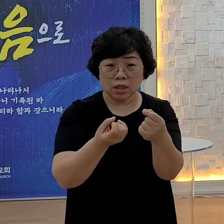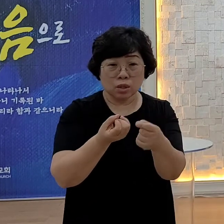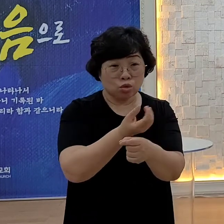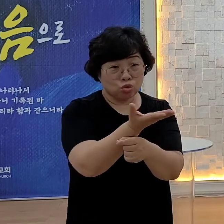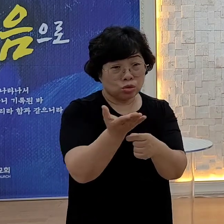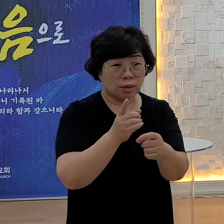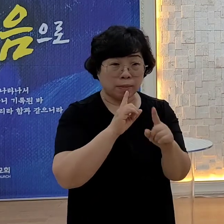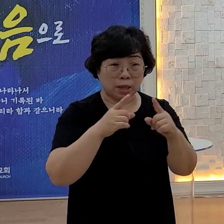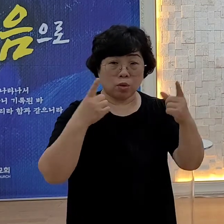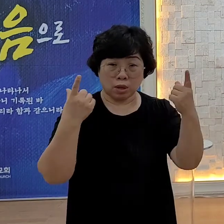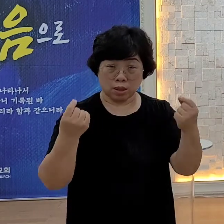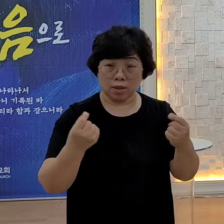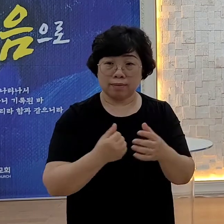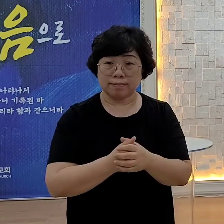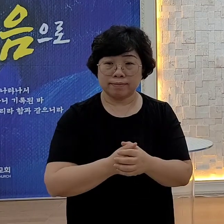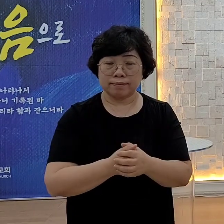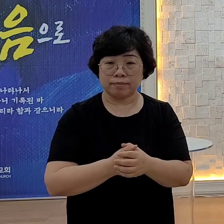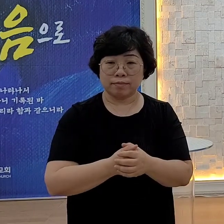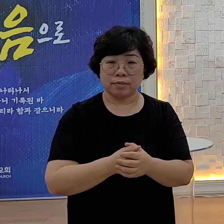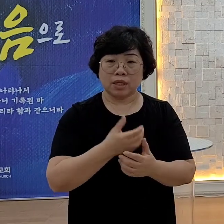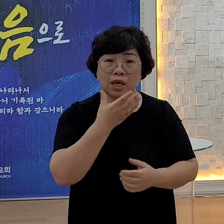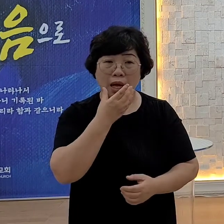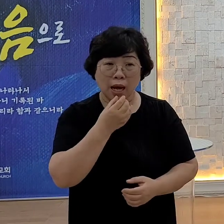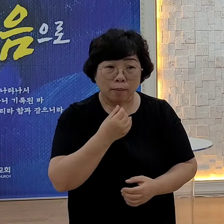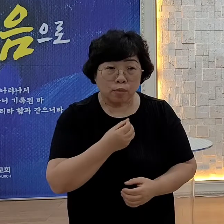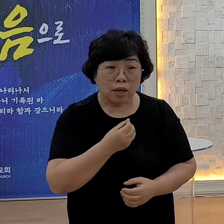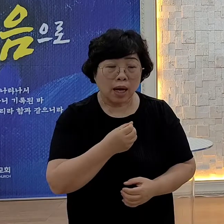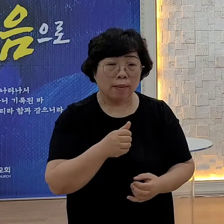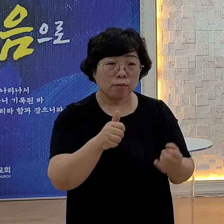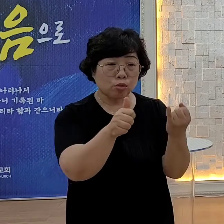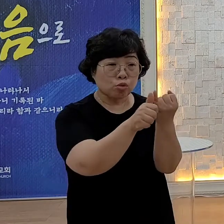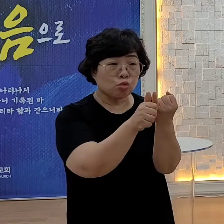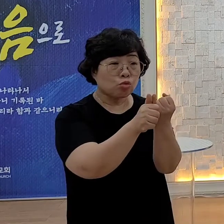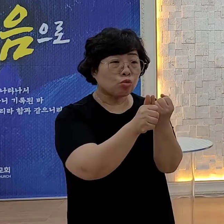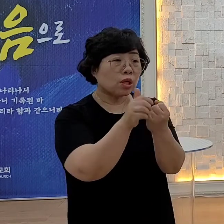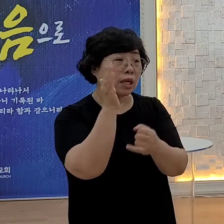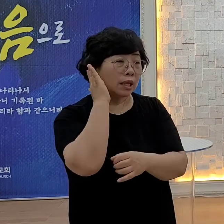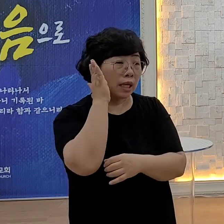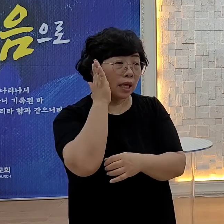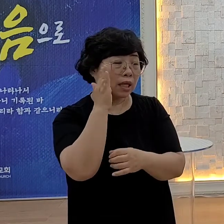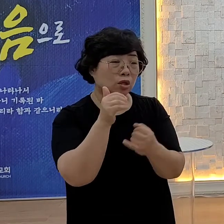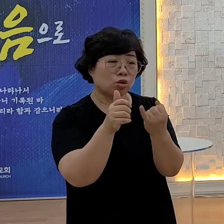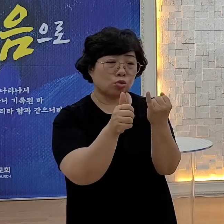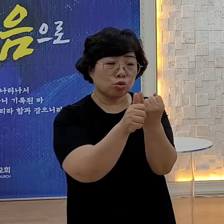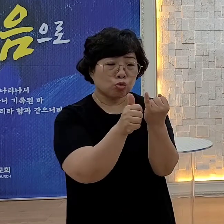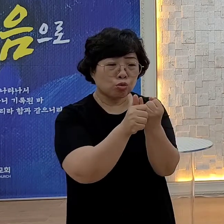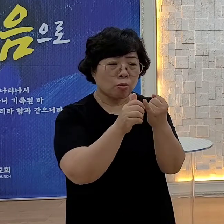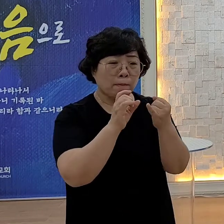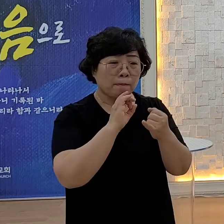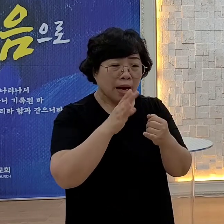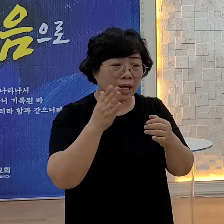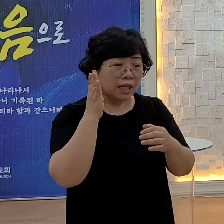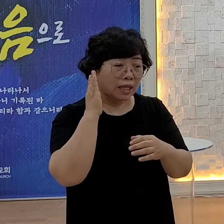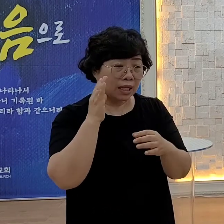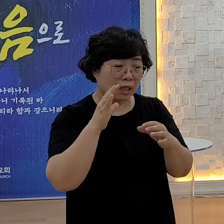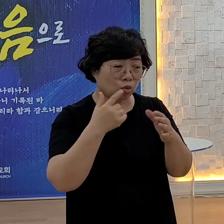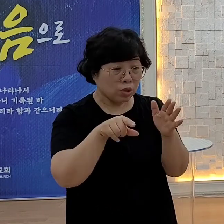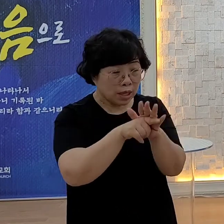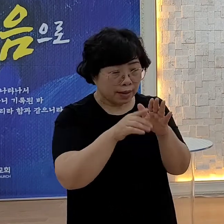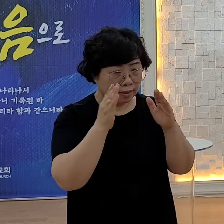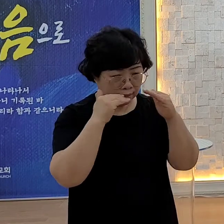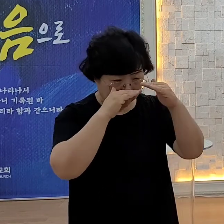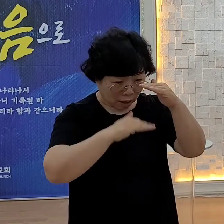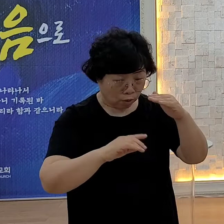읽은 기억나십니까? 이 아브라함과 사라의 이야기는 그들만의 얘기가 아니고 오늘 우리에게 주신